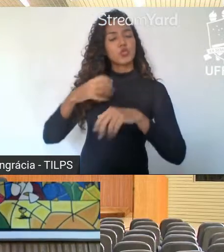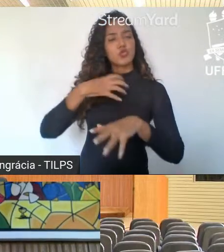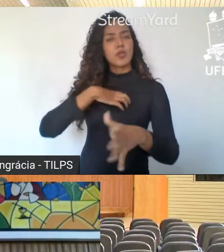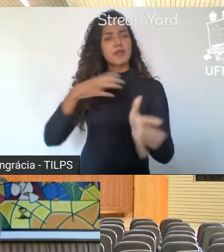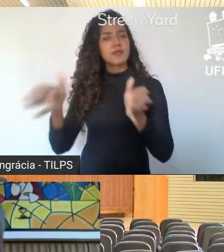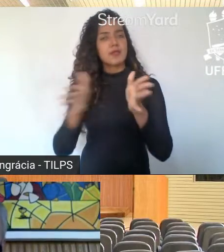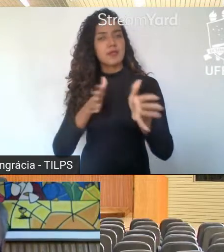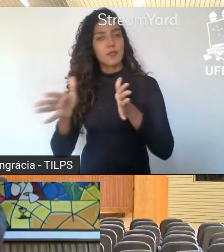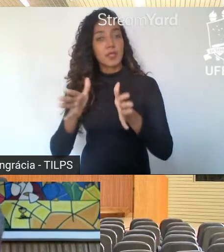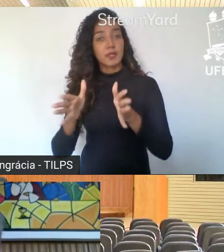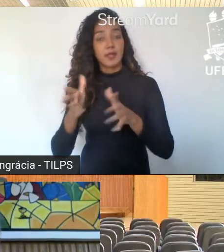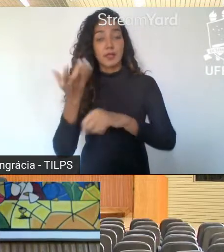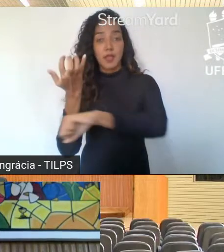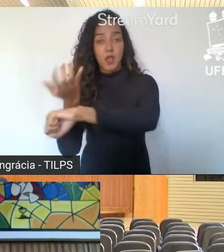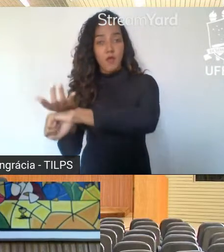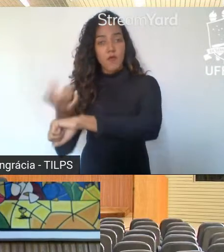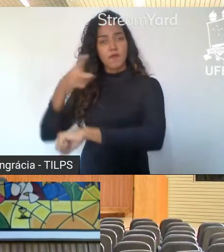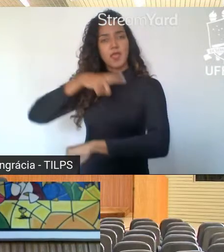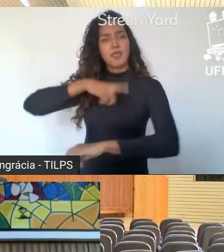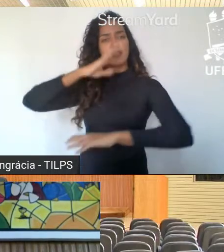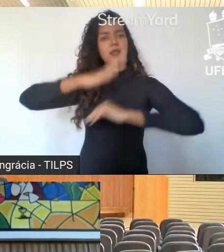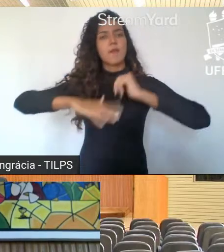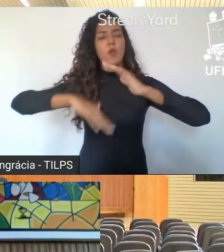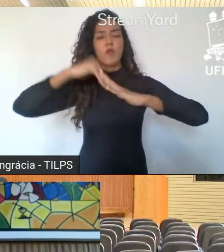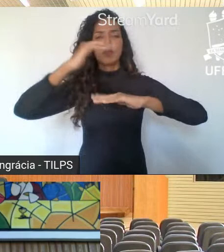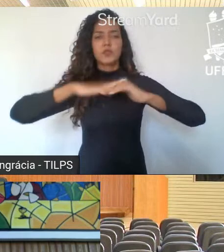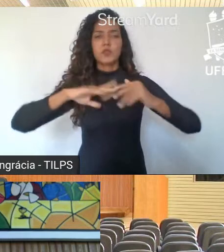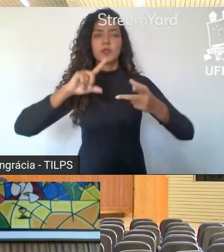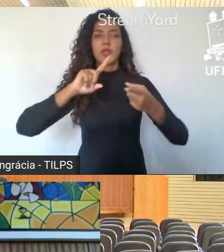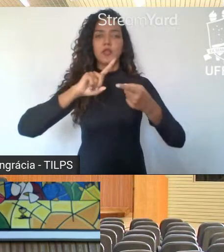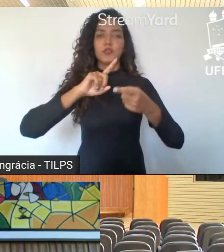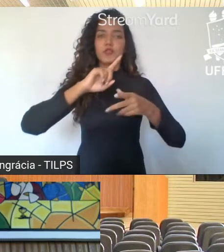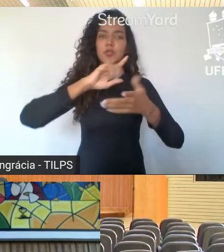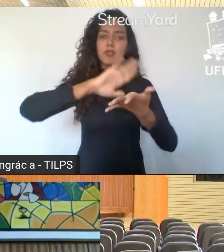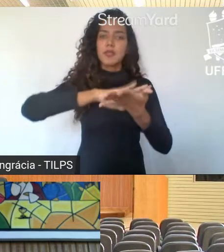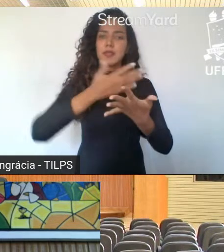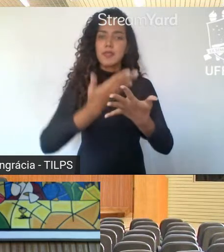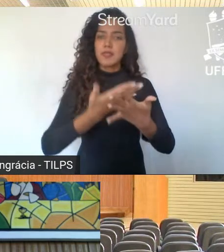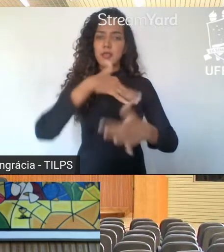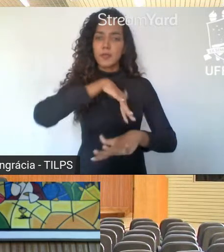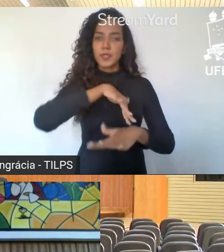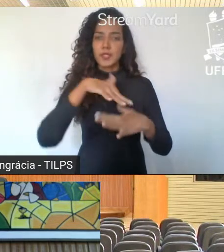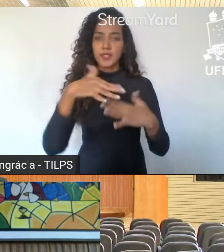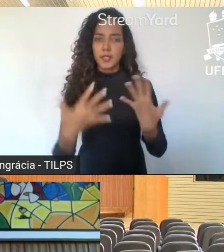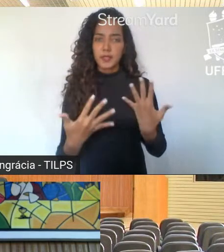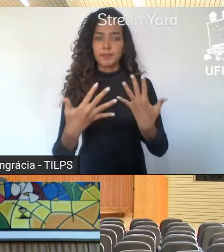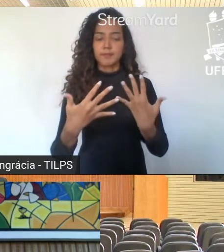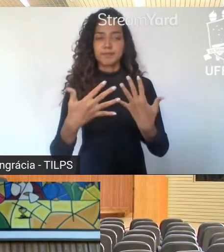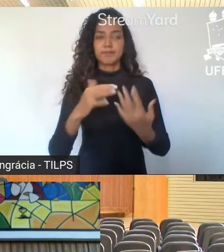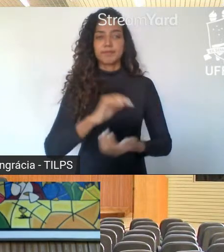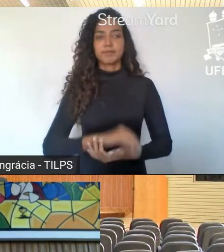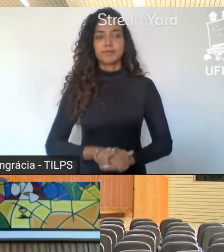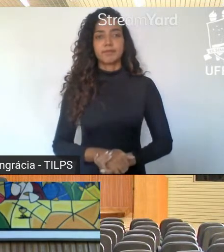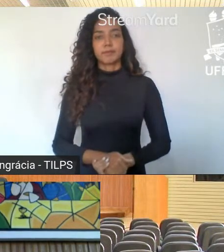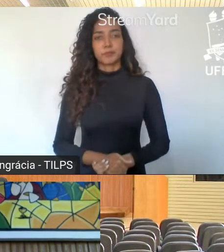a UFRPE dispõe de profissionais tradutores e intérpretes da língua brasileira de sinais, Libras.